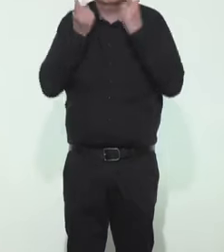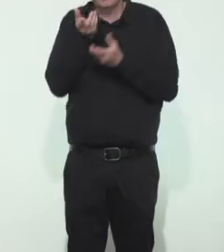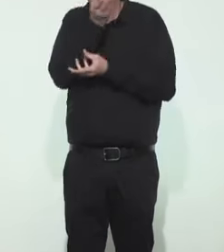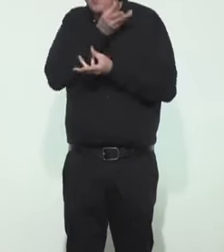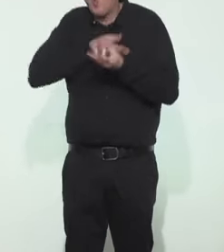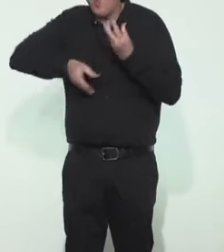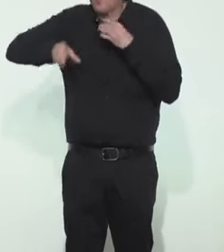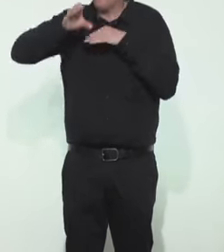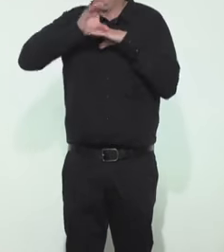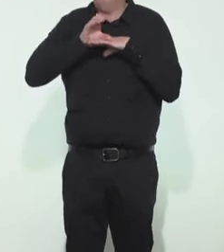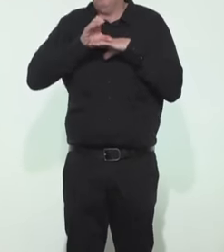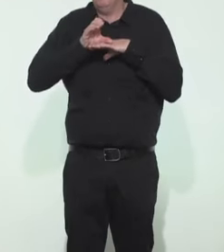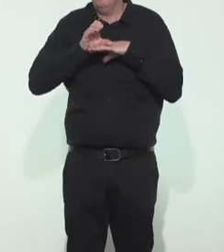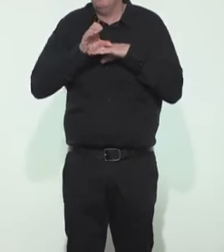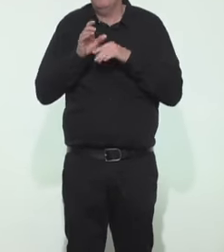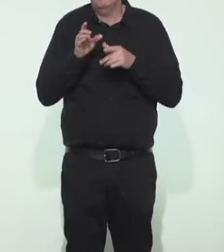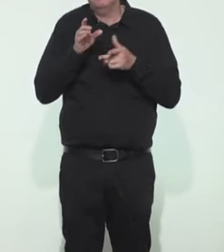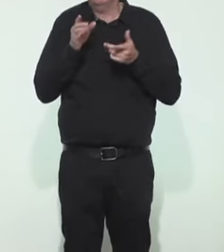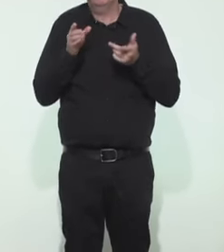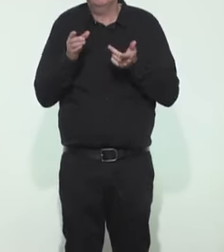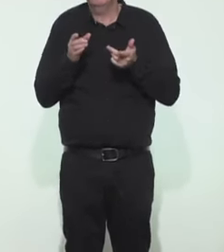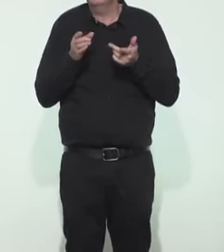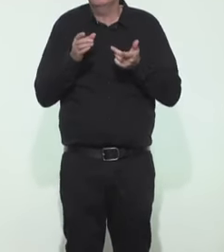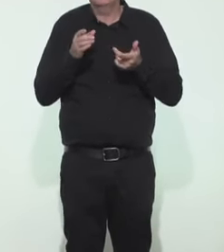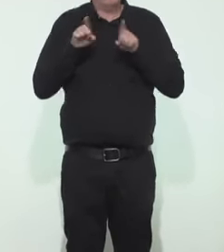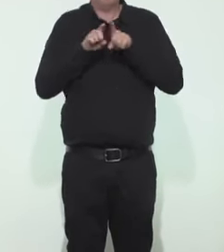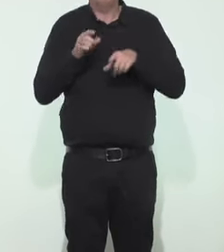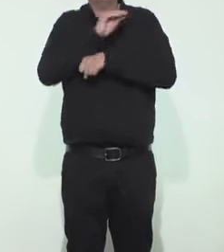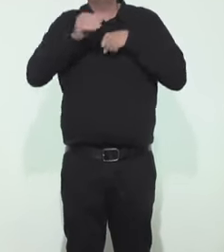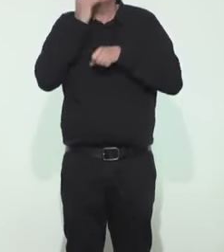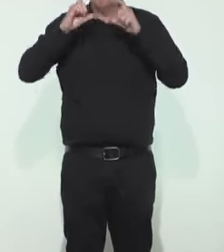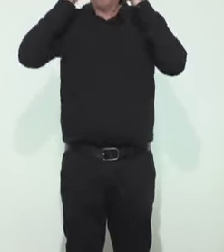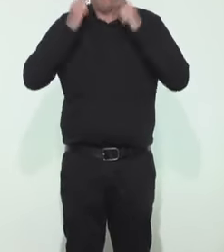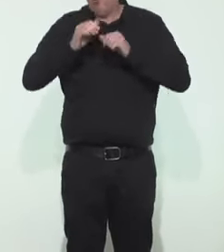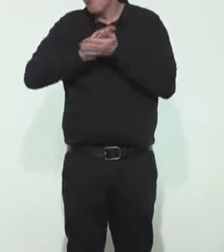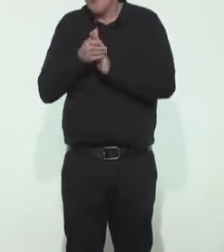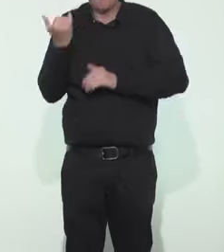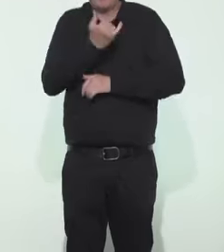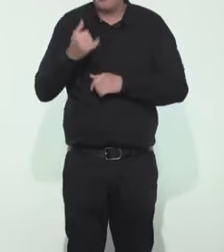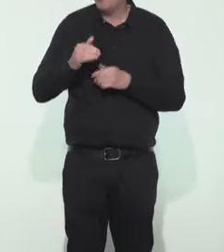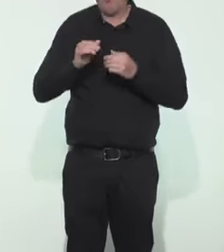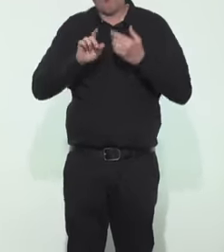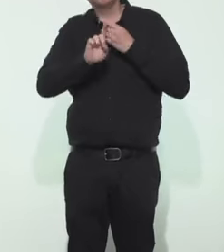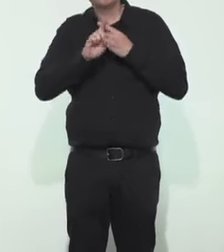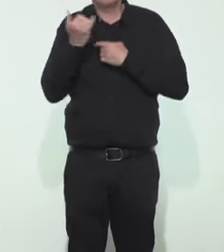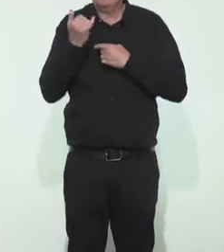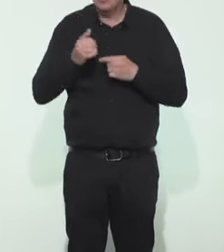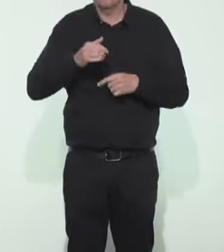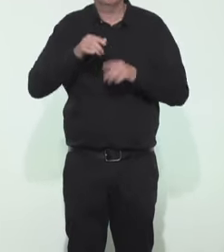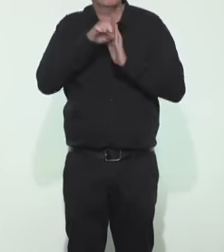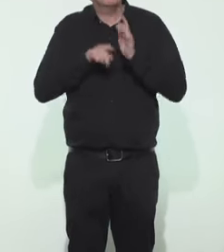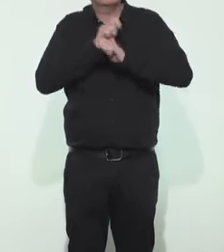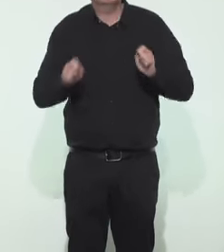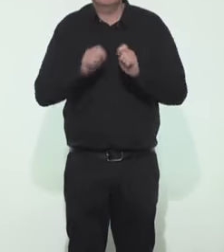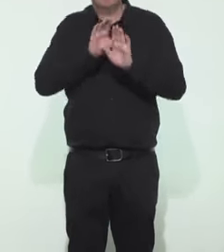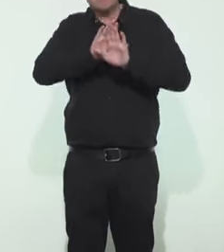induira sentiment de fausse sécurité si l'on abandonne l'ensemble des autres mesures le lavage des mains la distance la réduction des contacts et l'ensemble